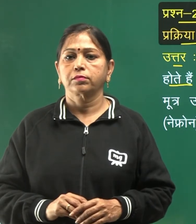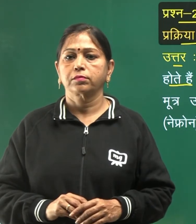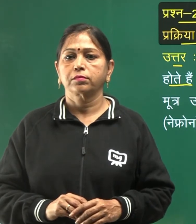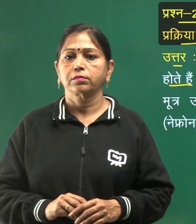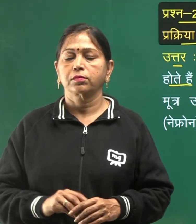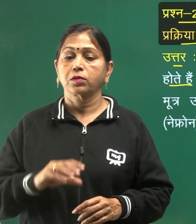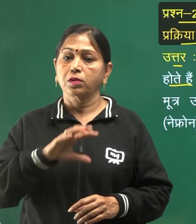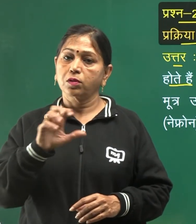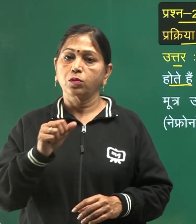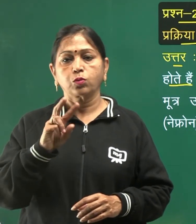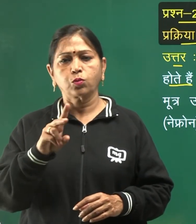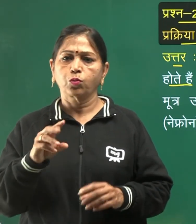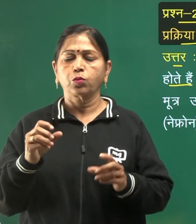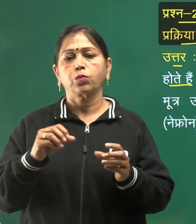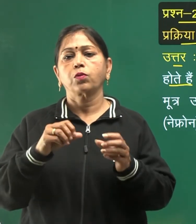प्रत्येक वृक्क